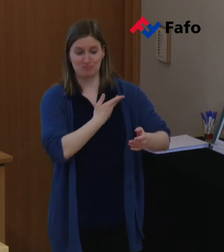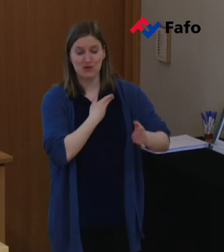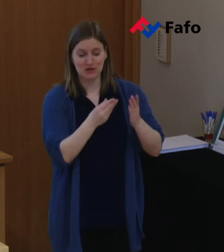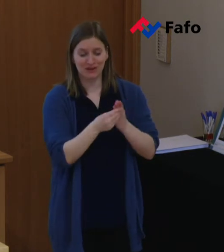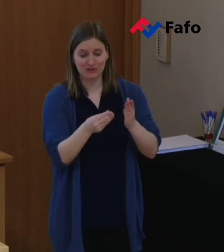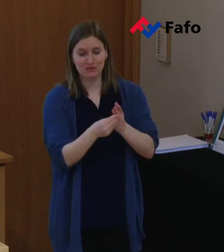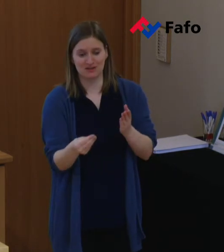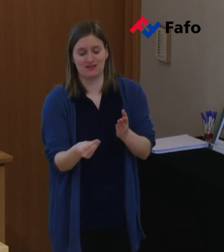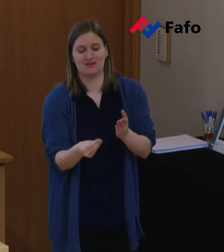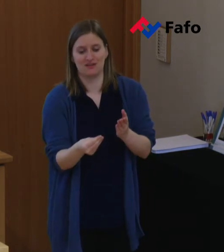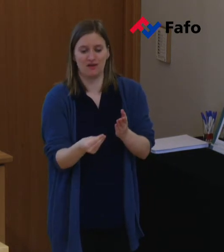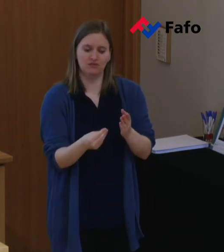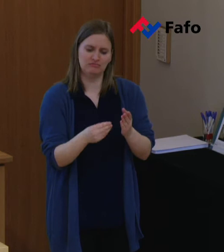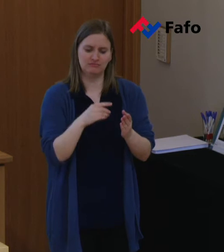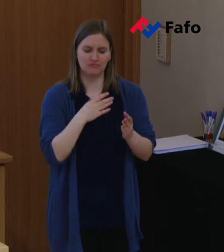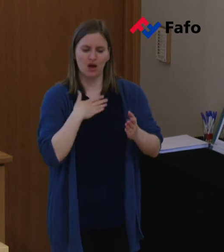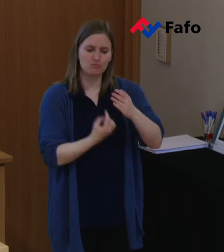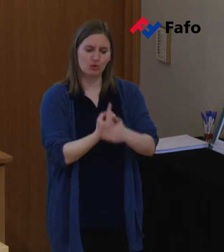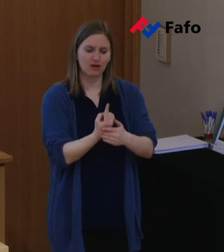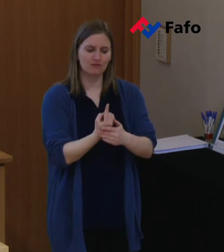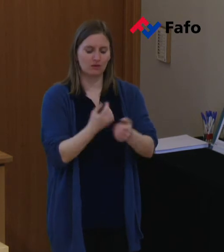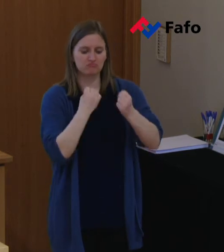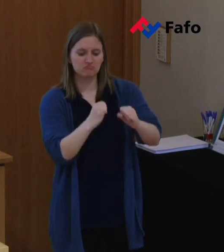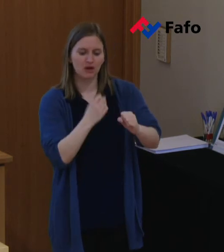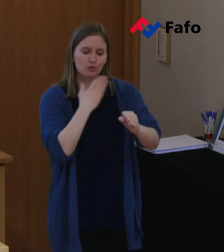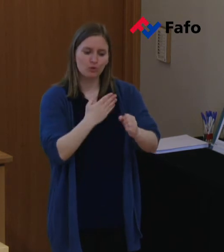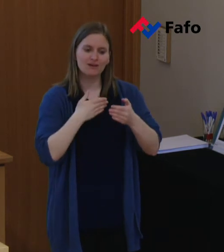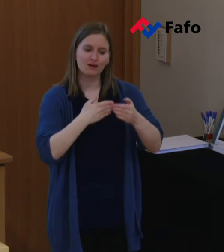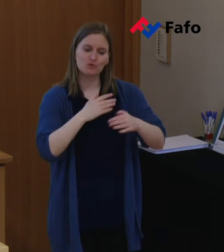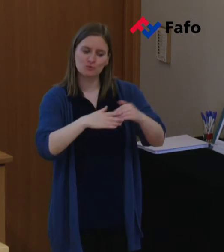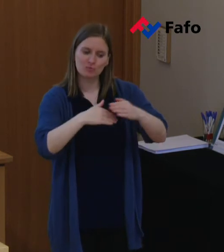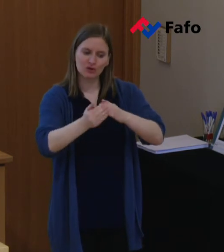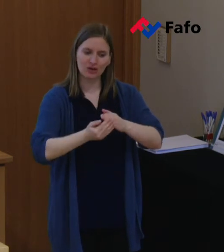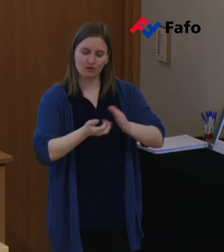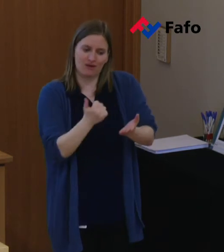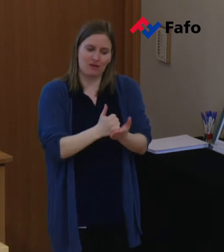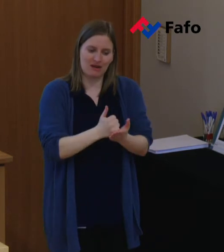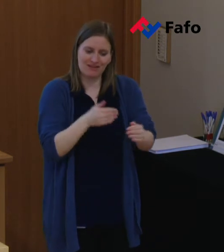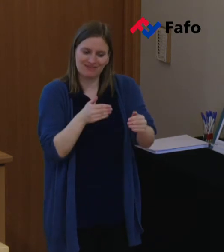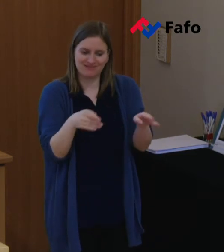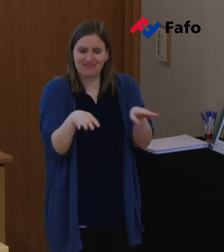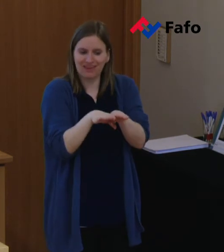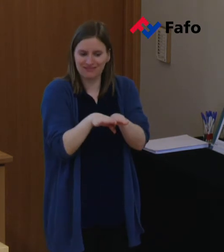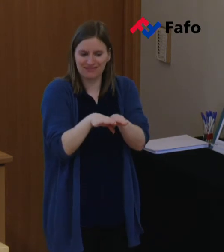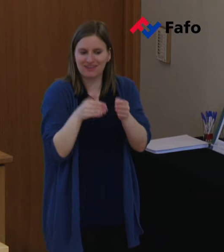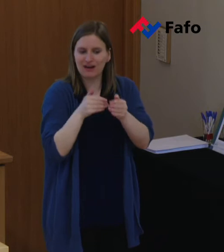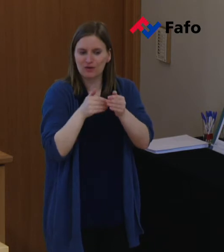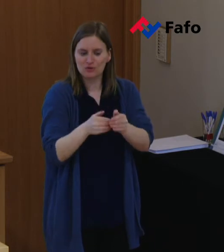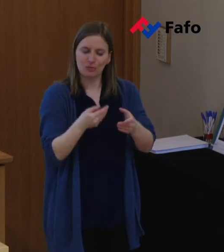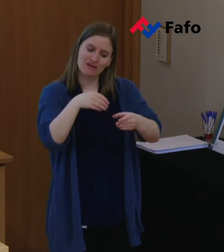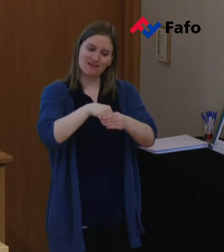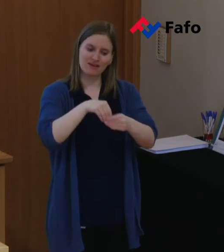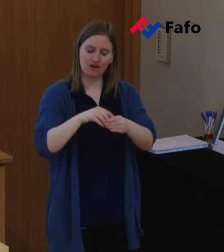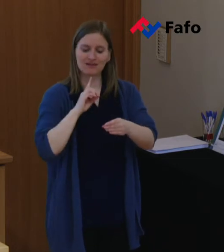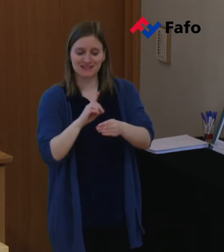hatt muligheter for å drive veldig god relasjonsbygging og etablere tette relasjoner, men det en deltaker som sier at man blir jo glad i